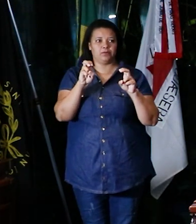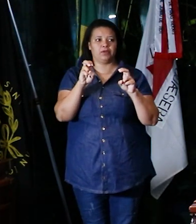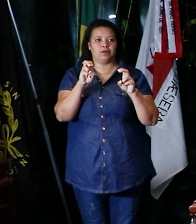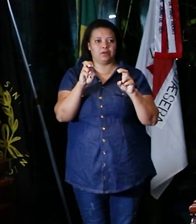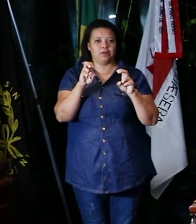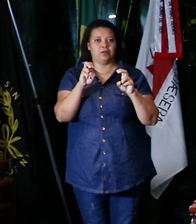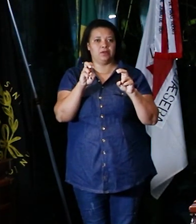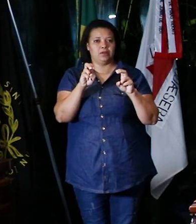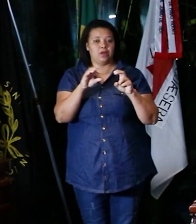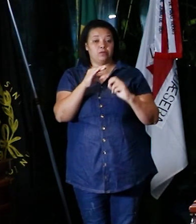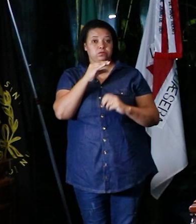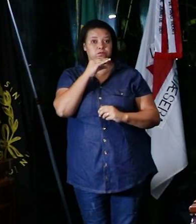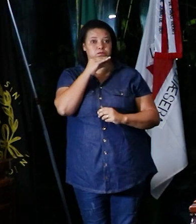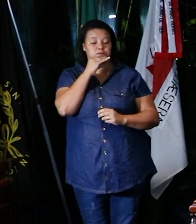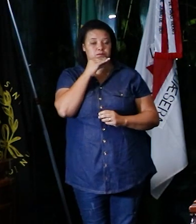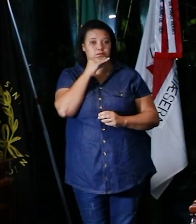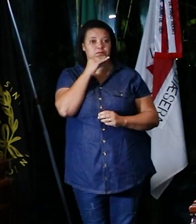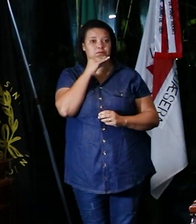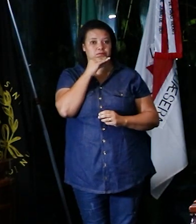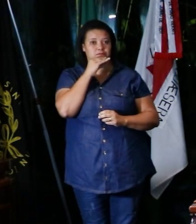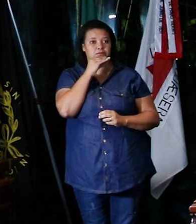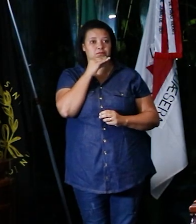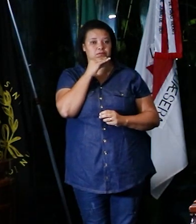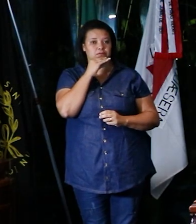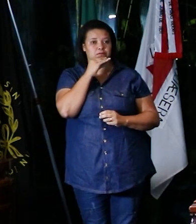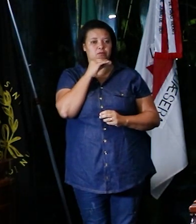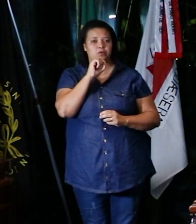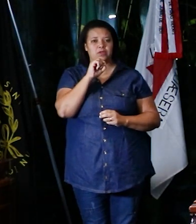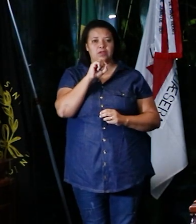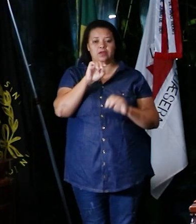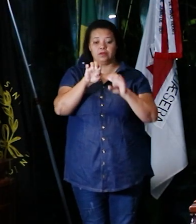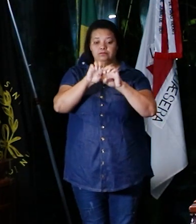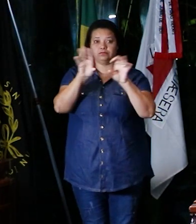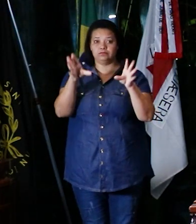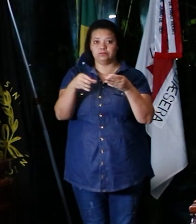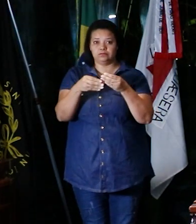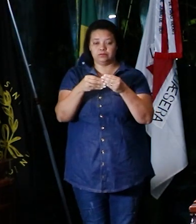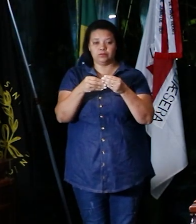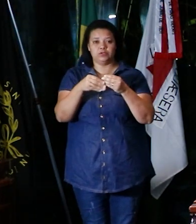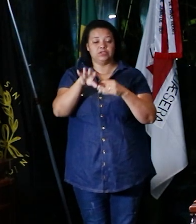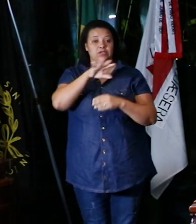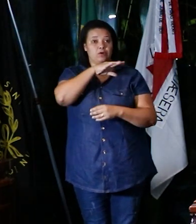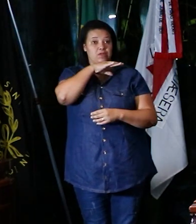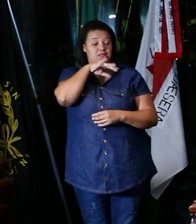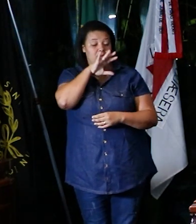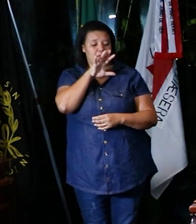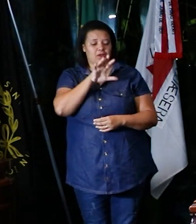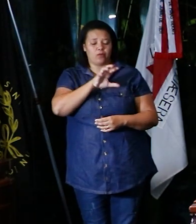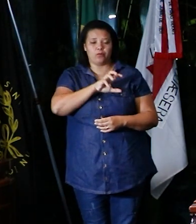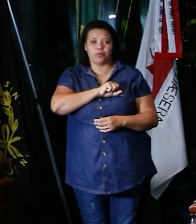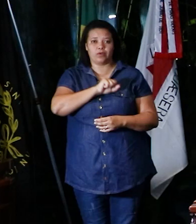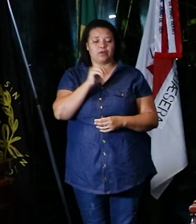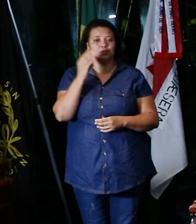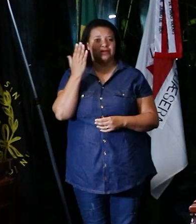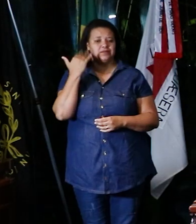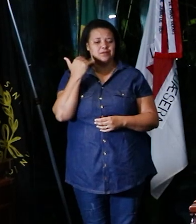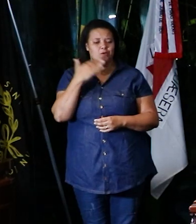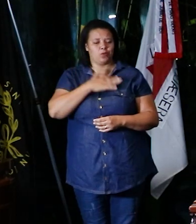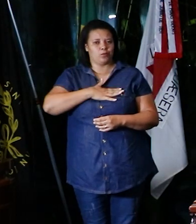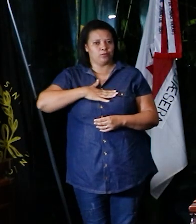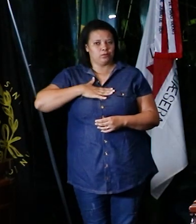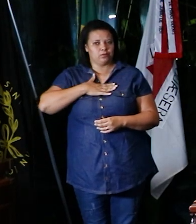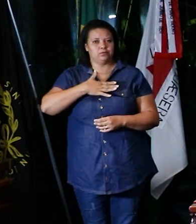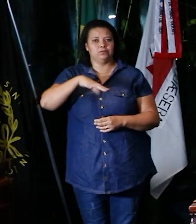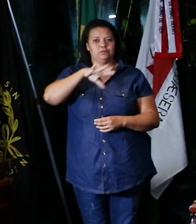da obra do Drummond, que é ligado à ecologia, aos animais, ao amor que ele tinha pelos animais.